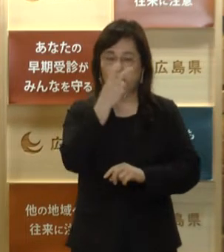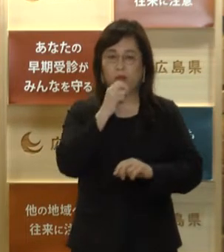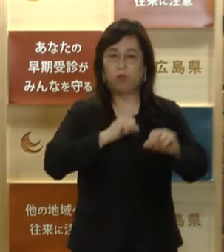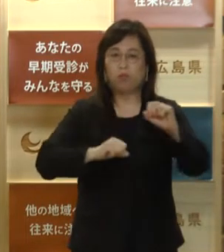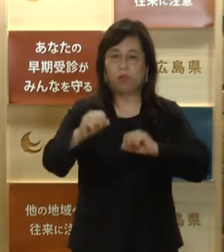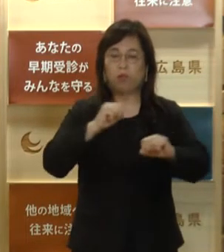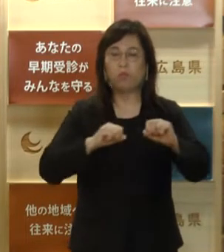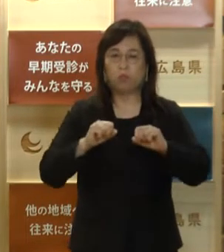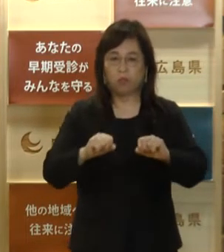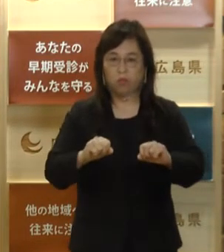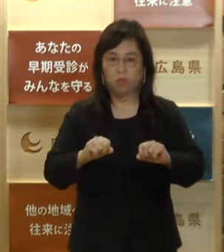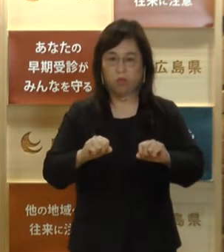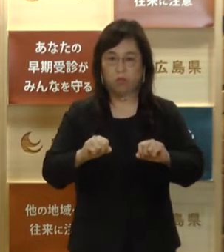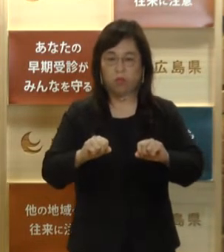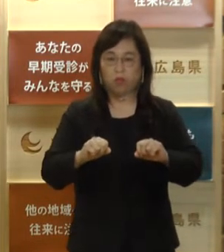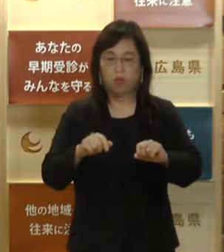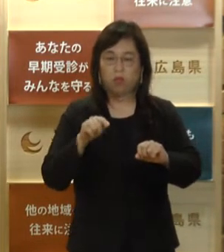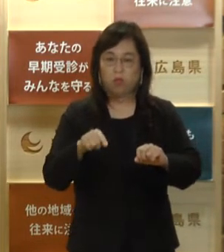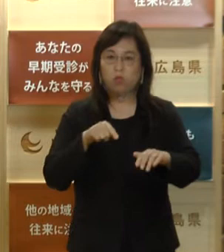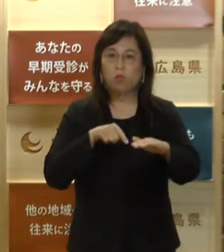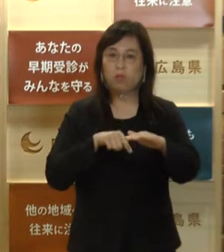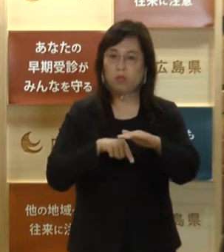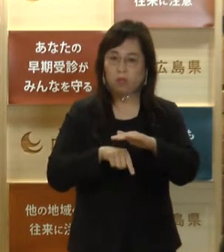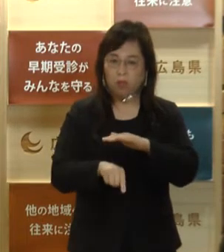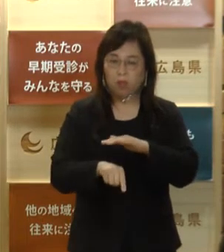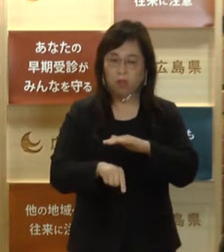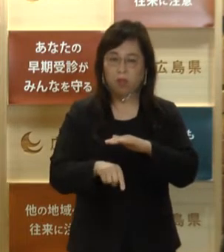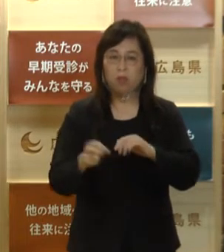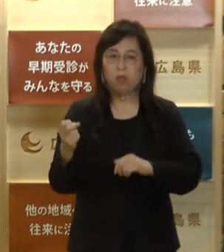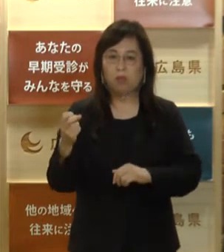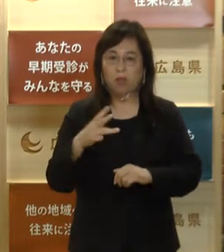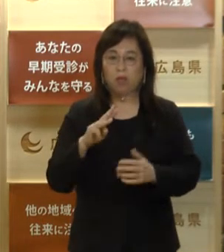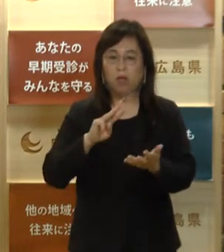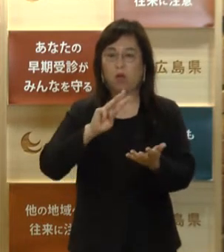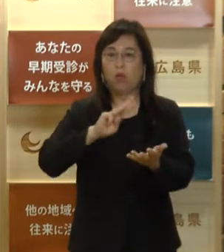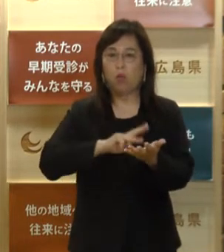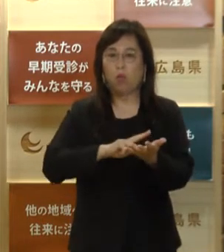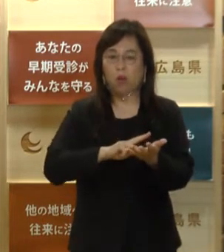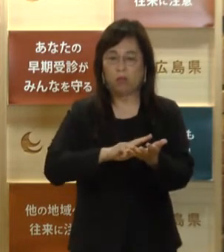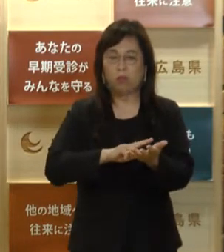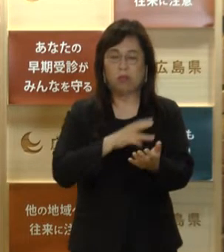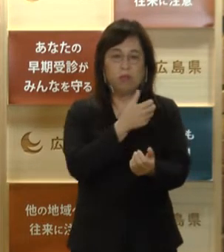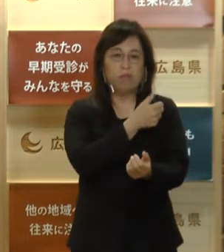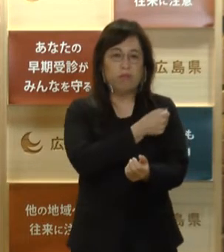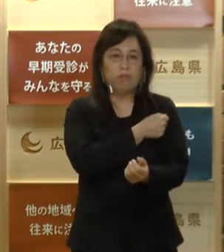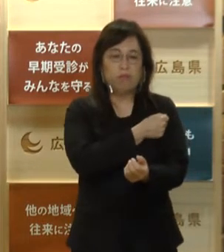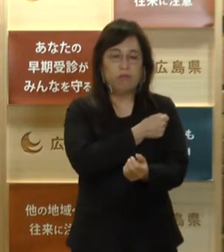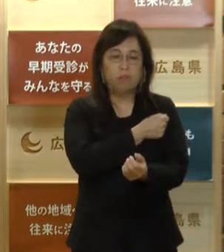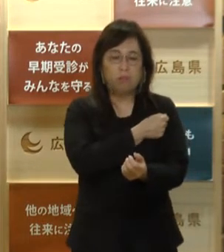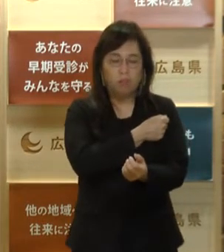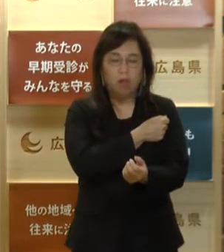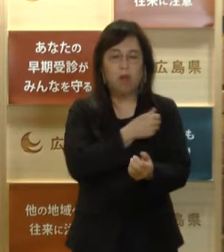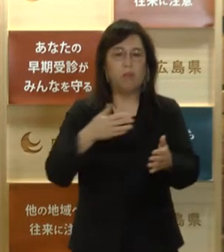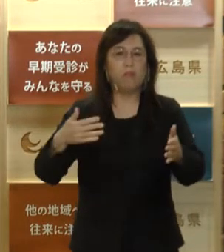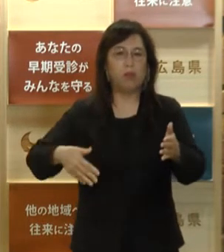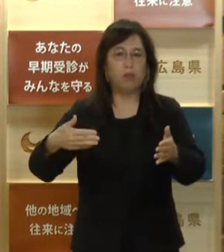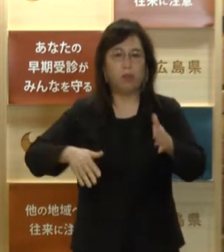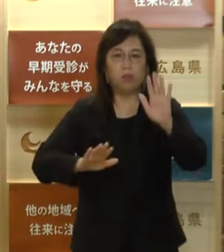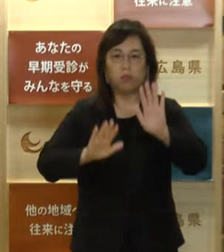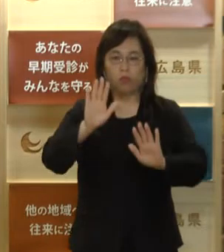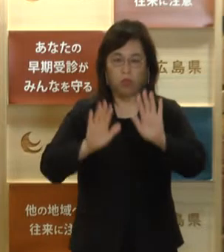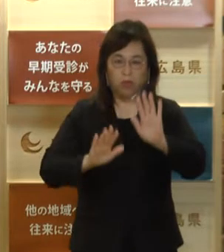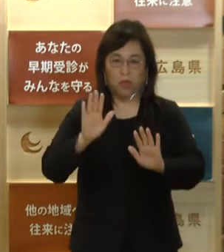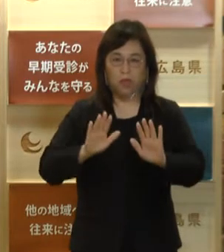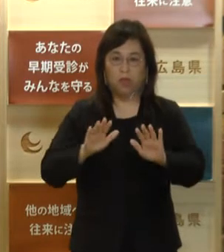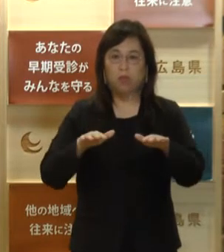で、意義づけといいますか、まだワクチン接種が全ての国民県民に行き渡らない中でのこの PCR 検査を